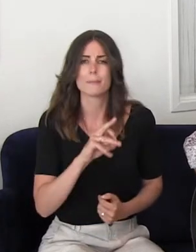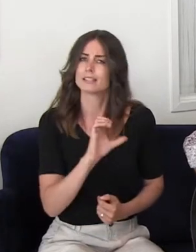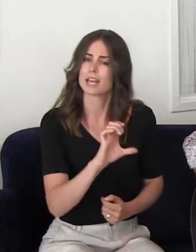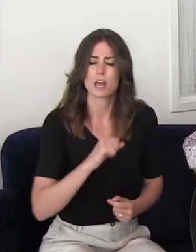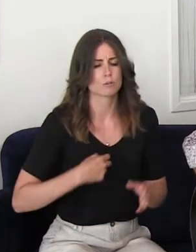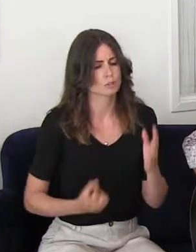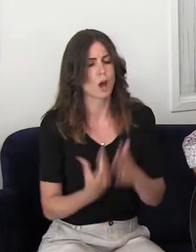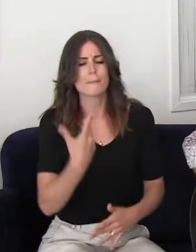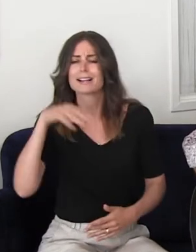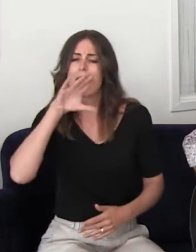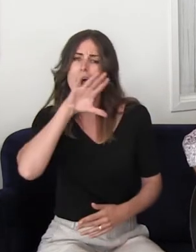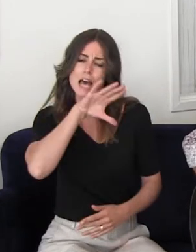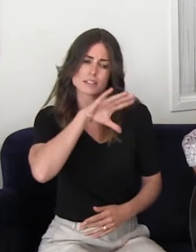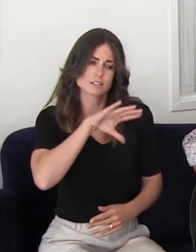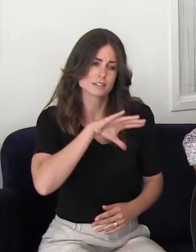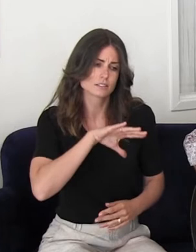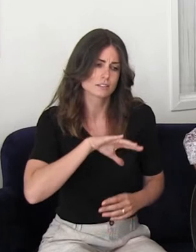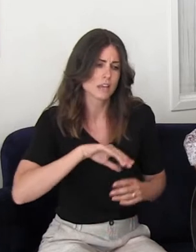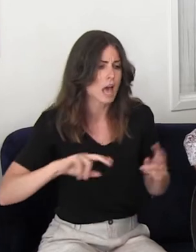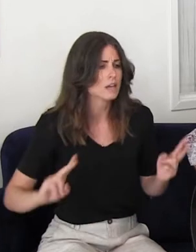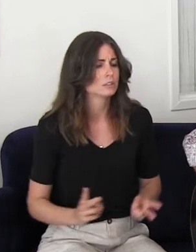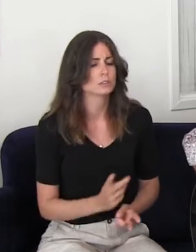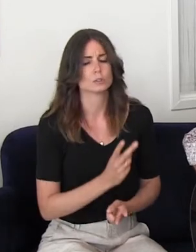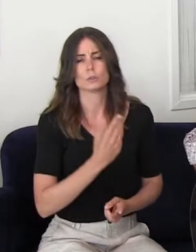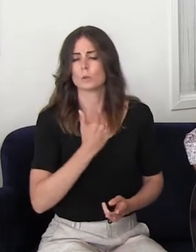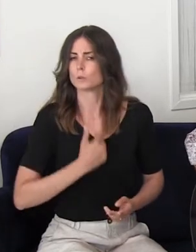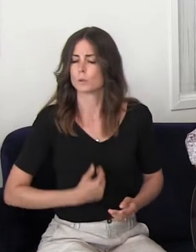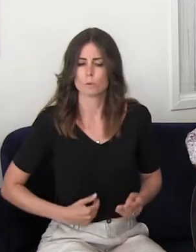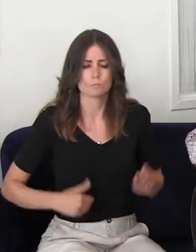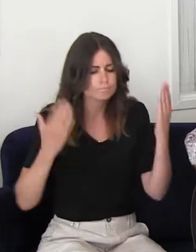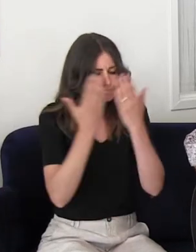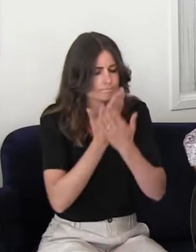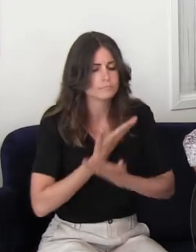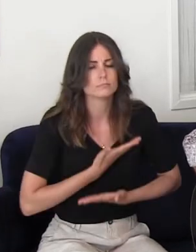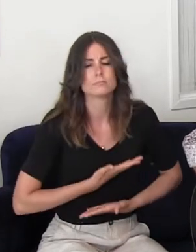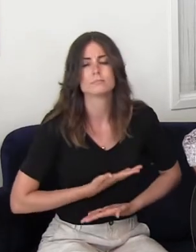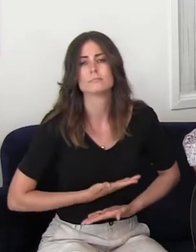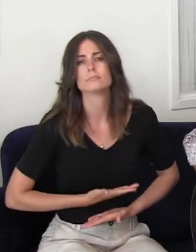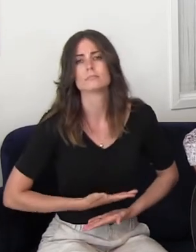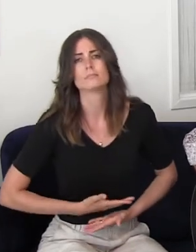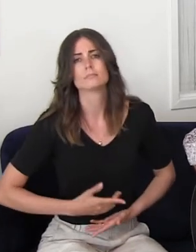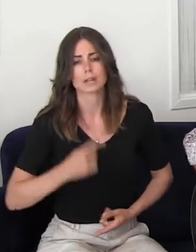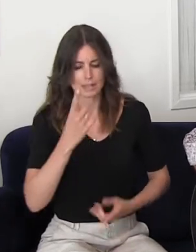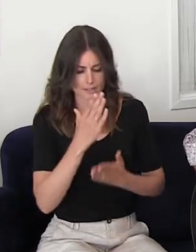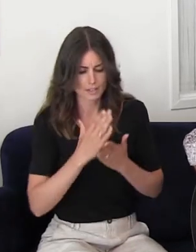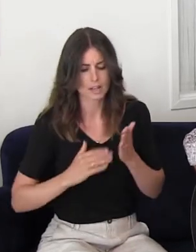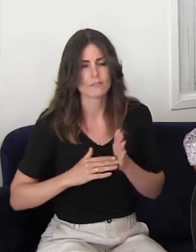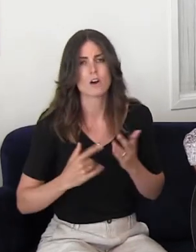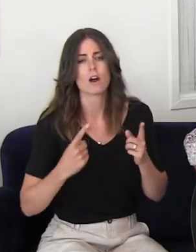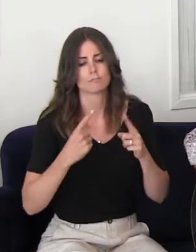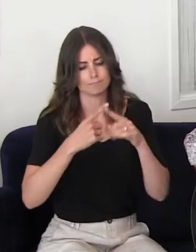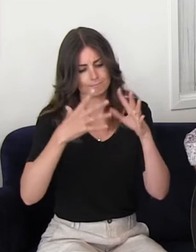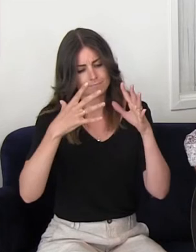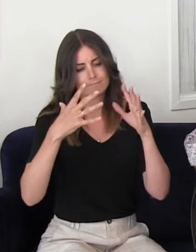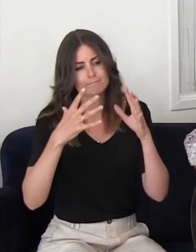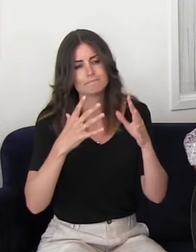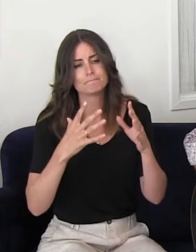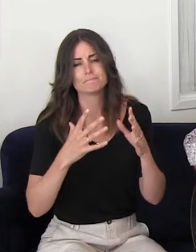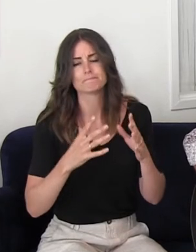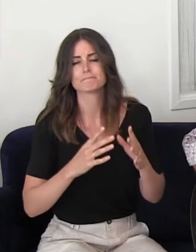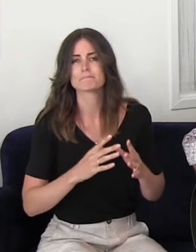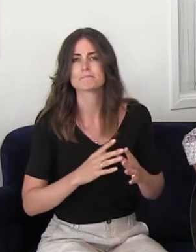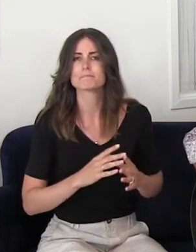Amadeus gjorde klassiker, han dog i svart misär, en liten flik av